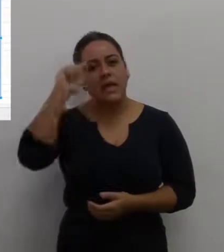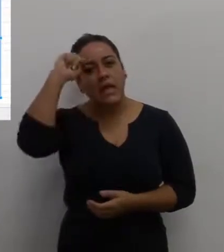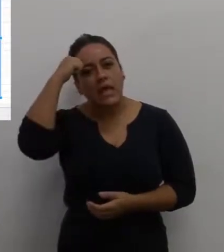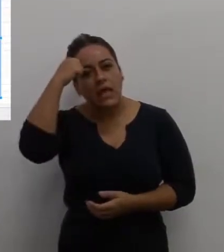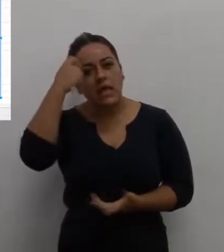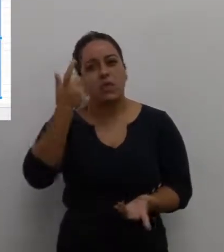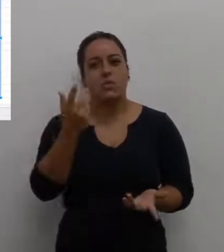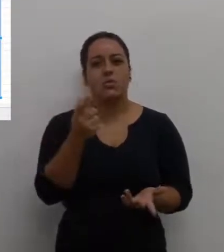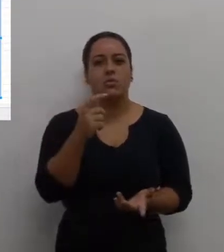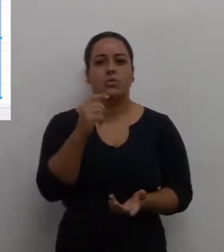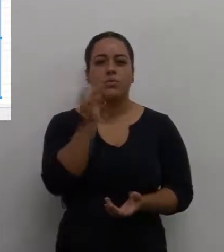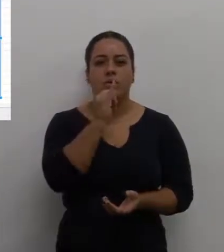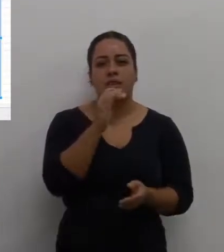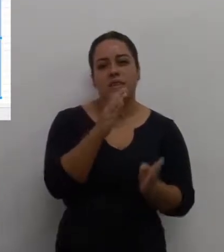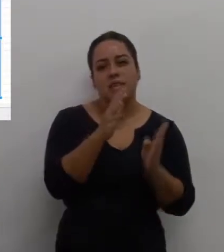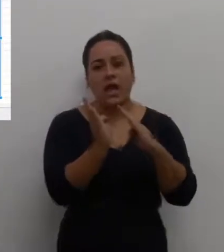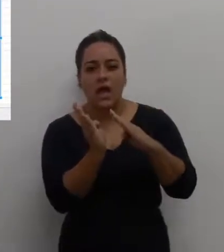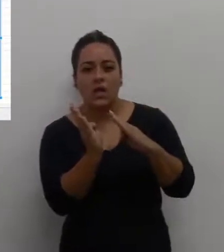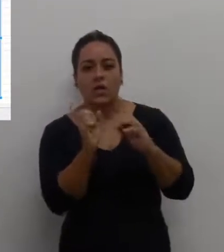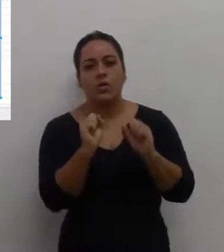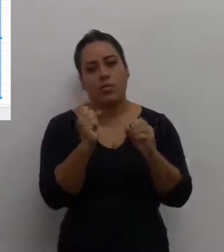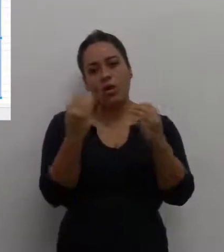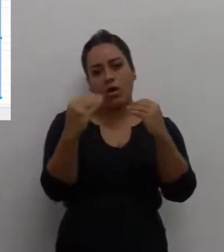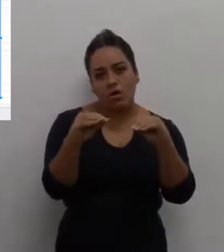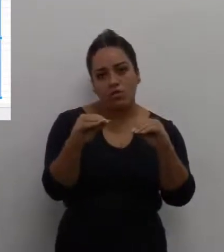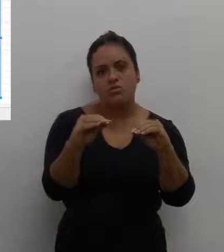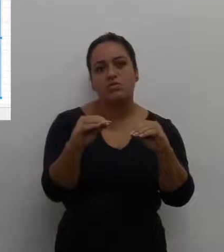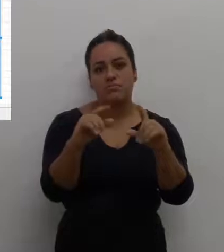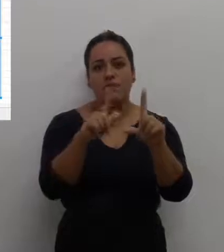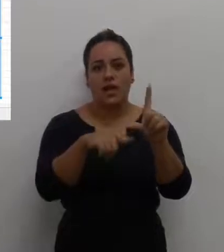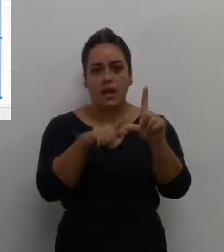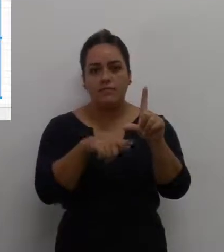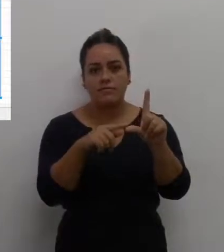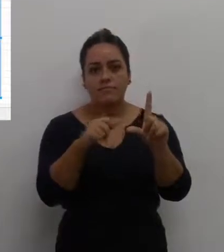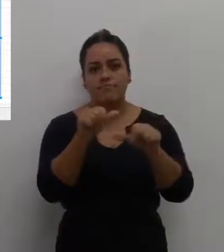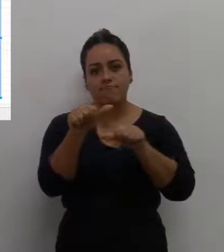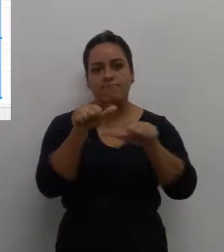colocar o um negrito, tirar e colocar um itálico, enfim. Ok?